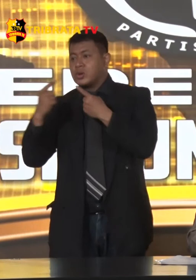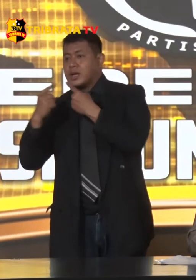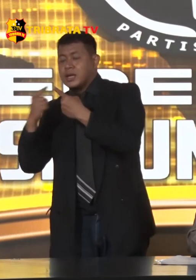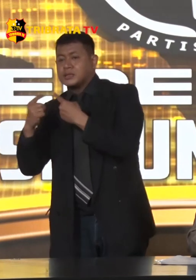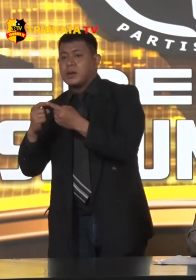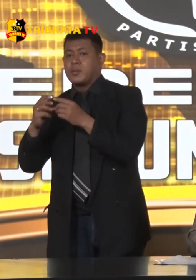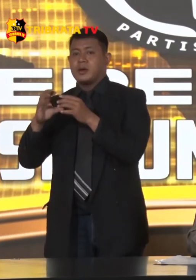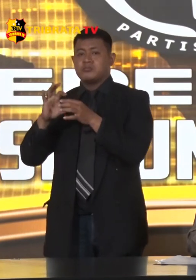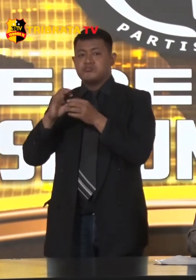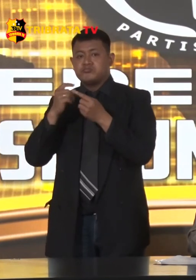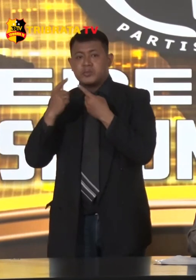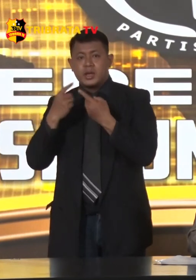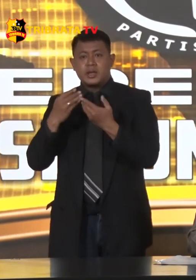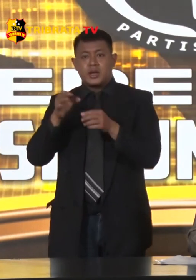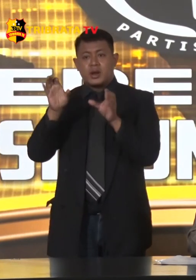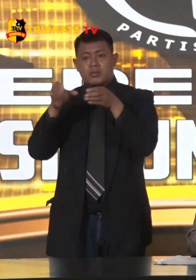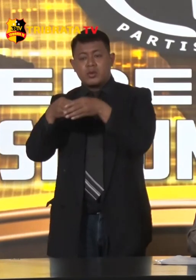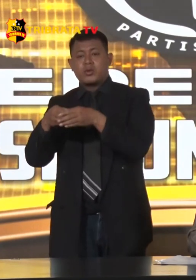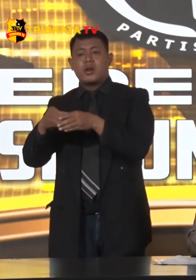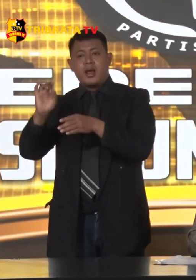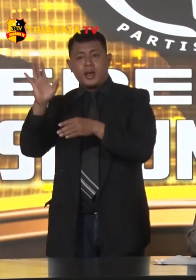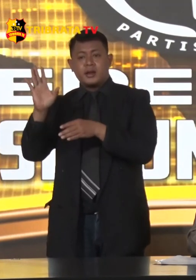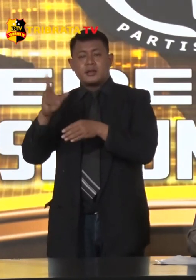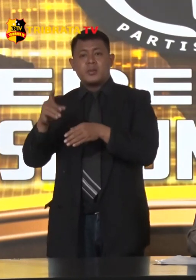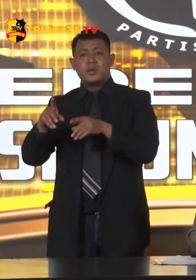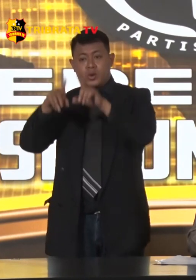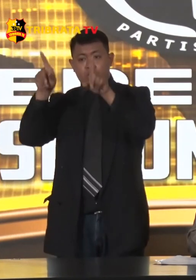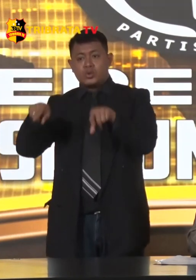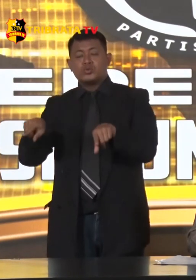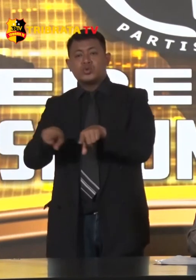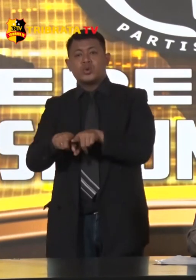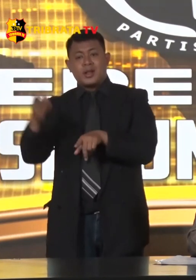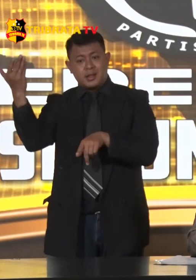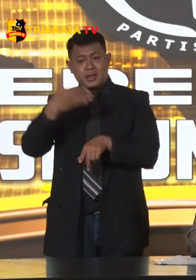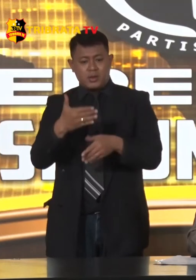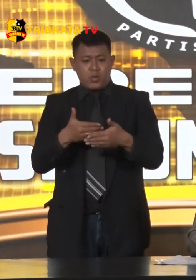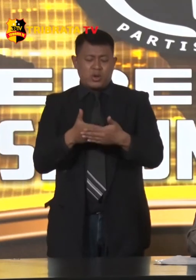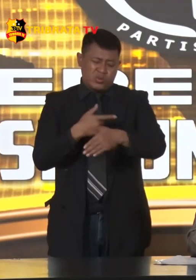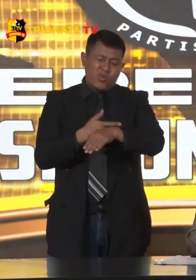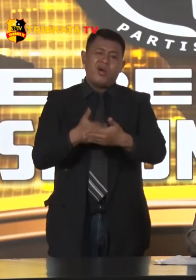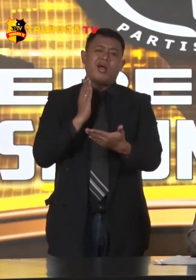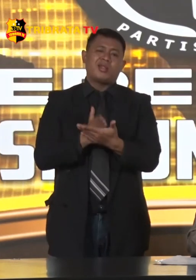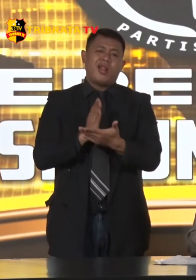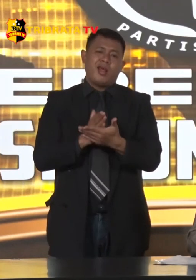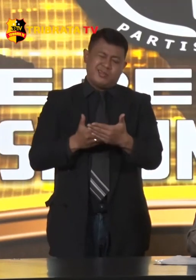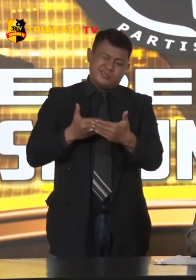yang lain. Ya. Ternyata kemarin datangnya surat hanya terlalu mepet, ya,